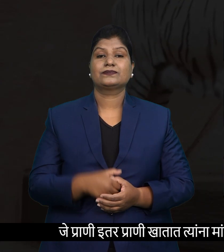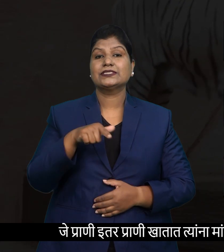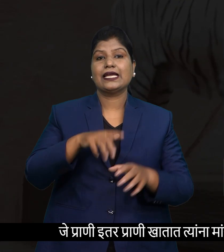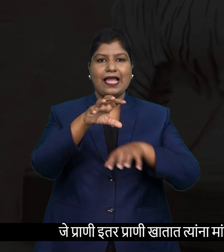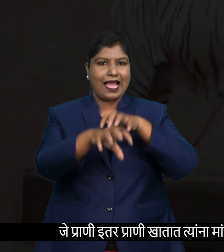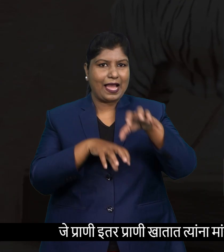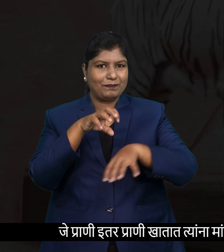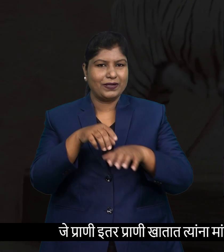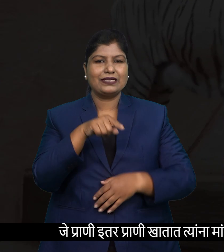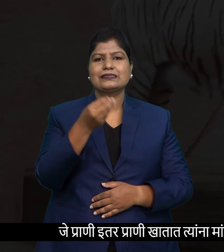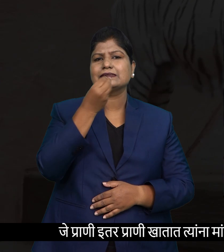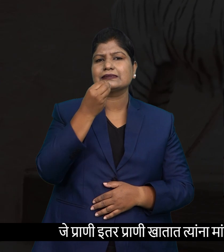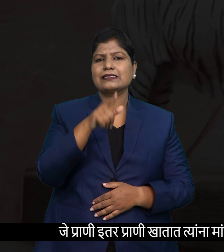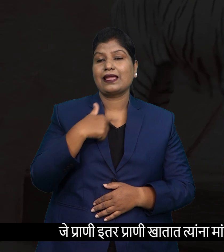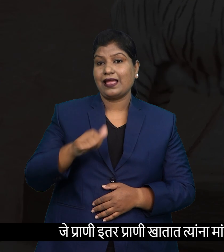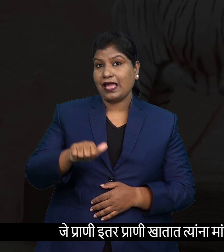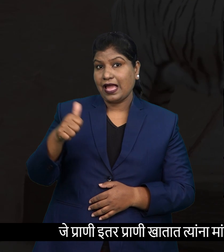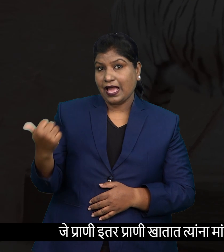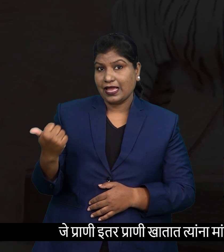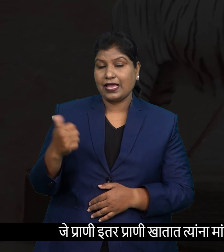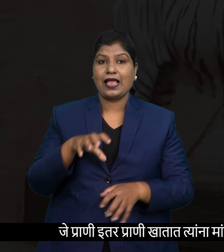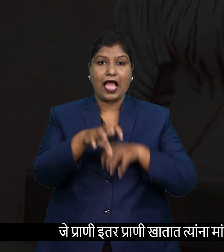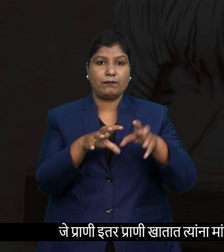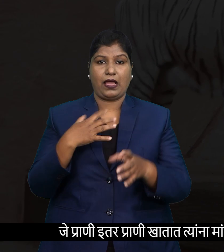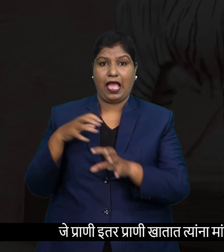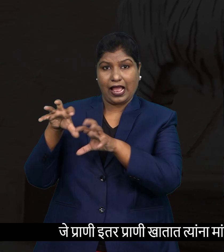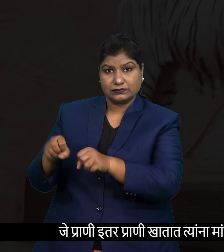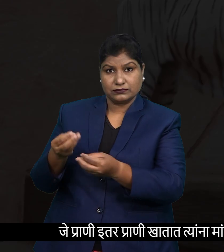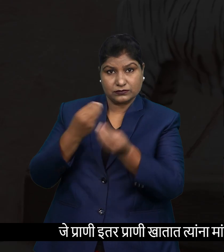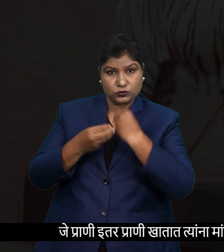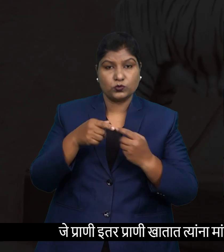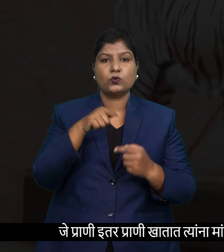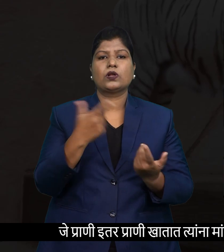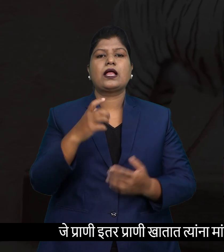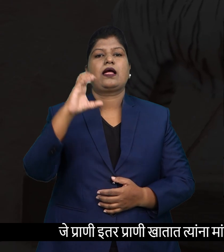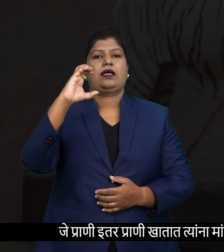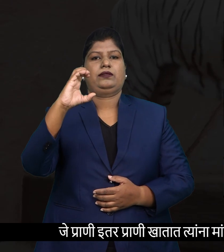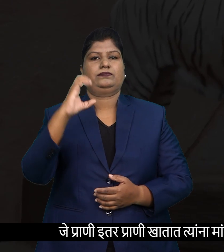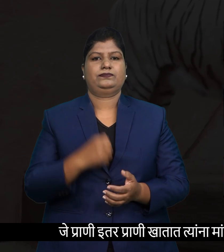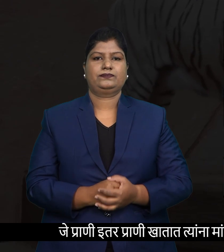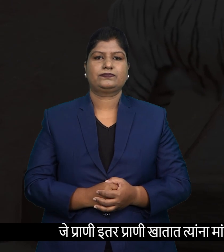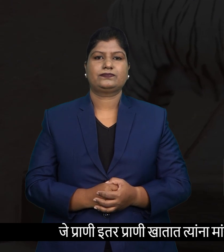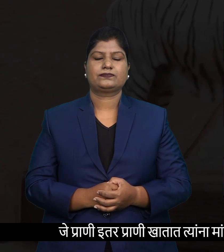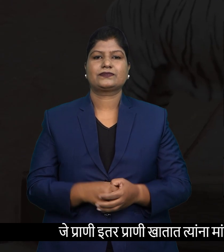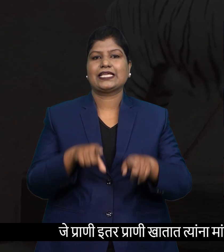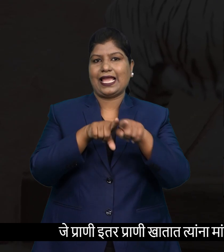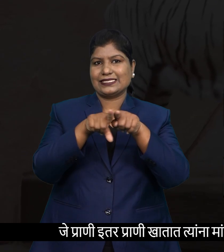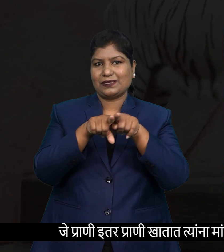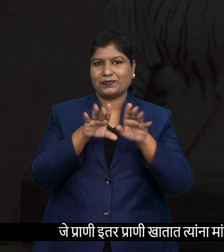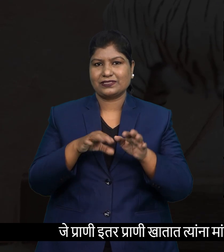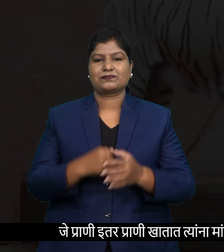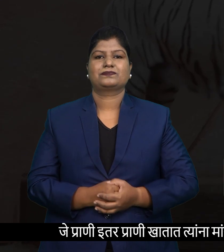जे प्राणी इतर प्राणी खातात त्यांना मांसाहारी म्हणतात. उदाहरणार्थ